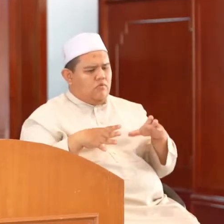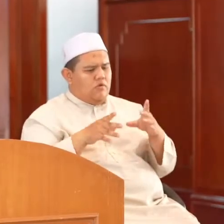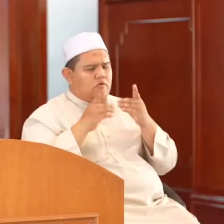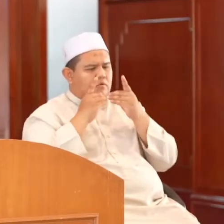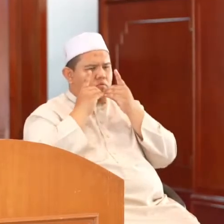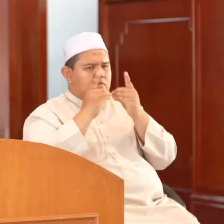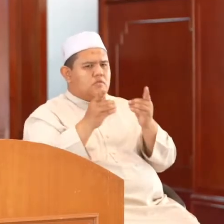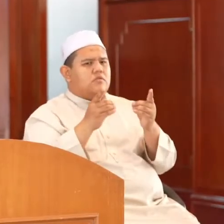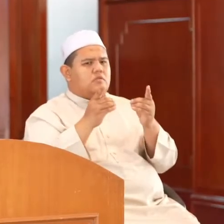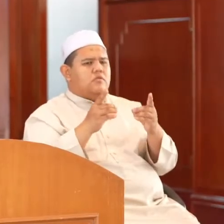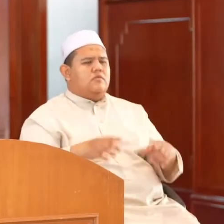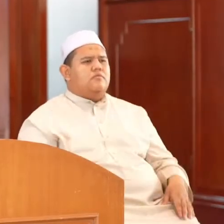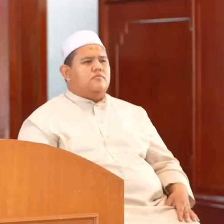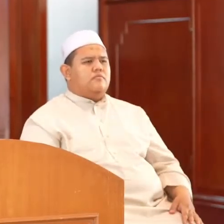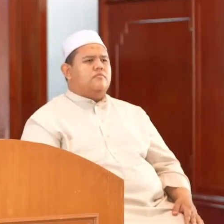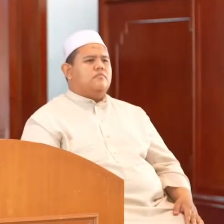dosa,